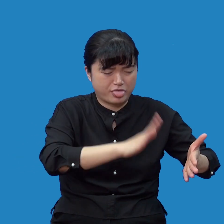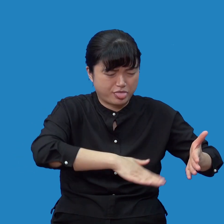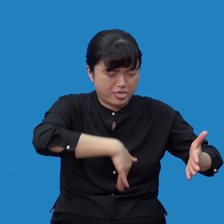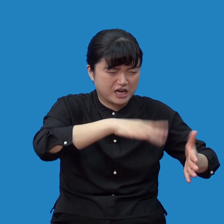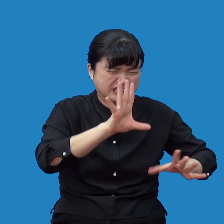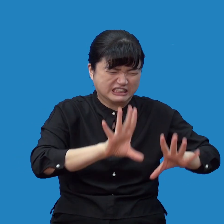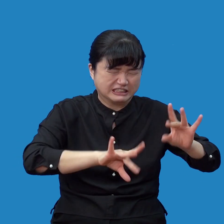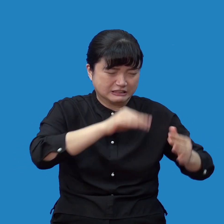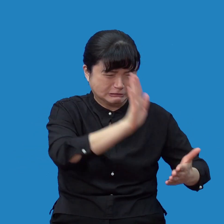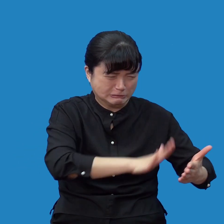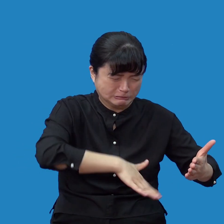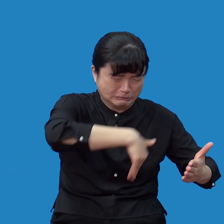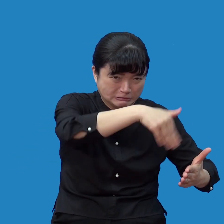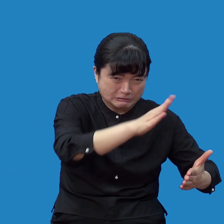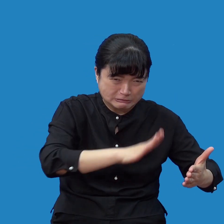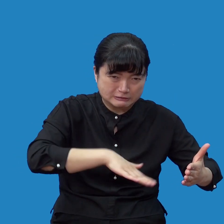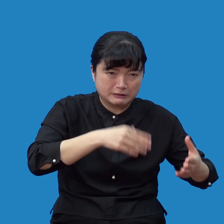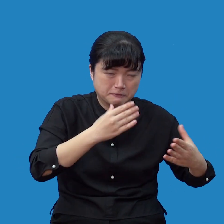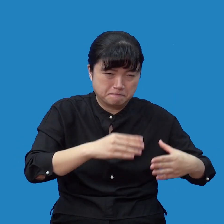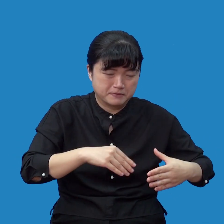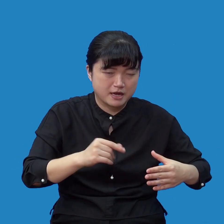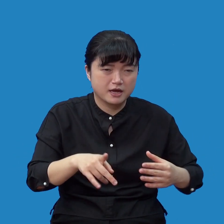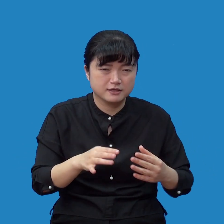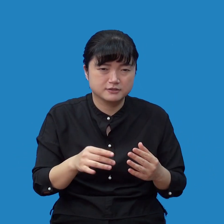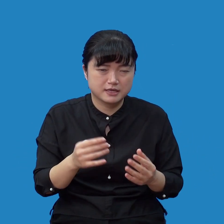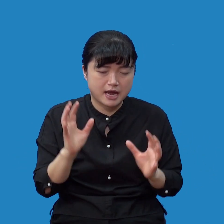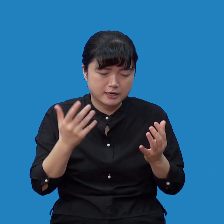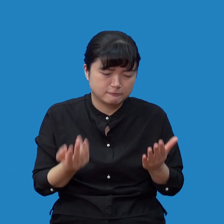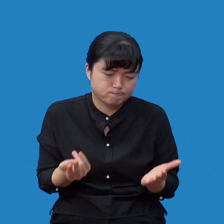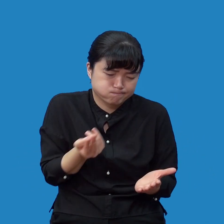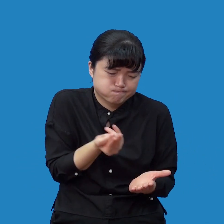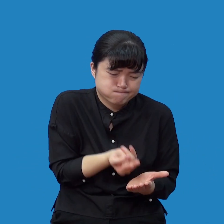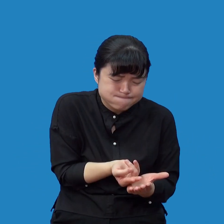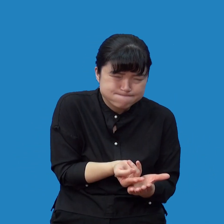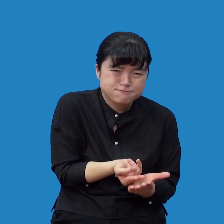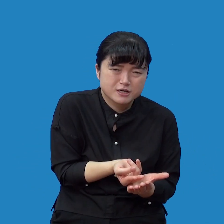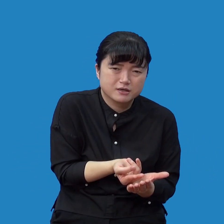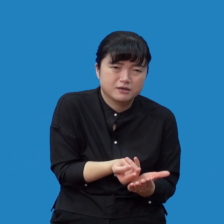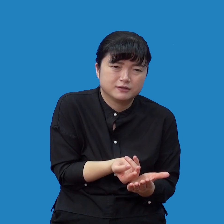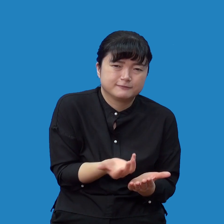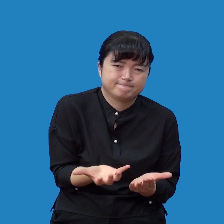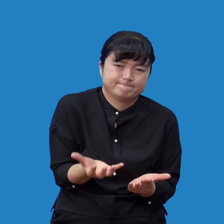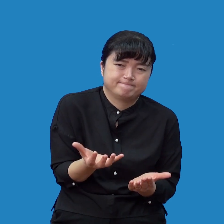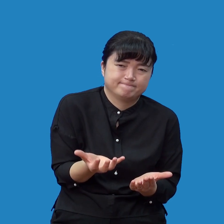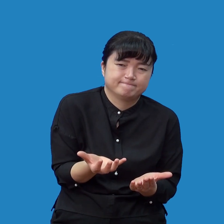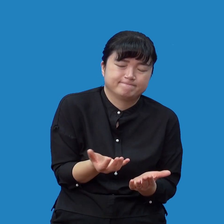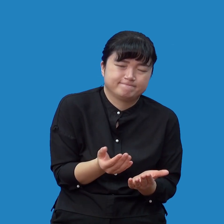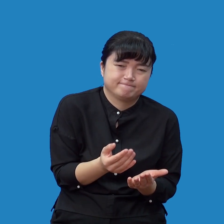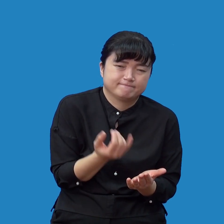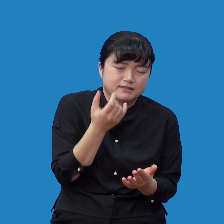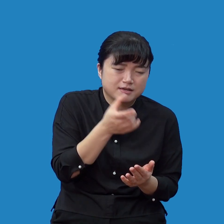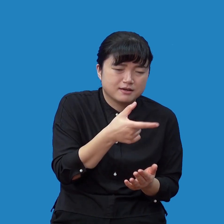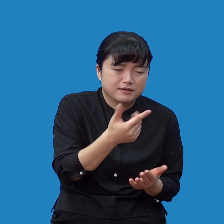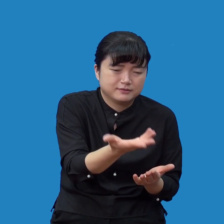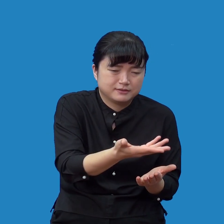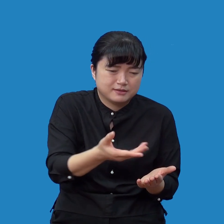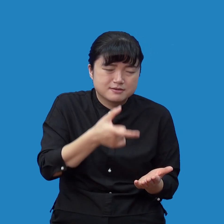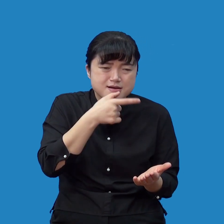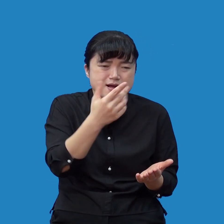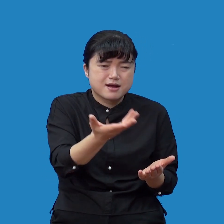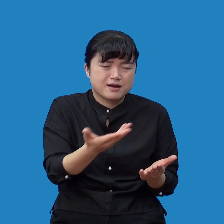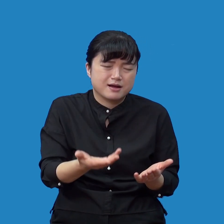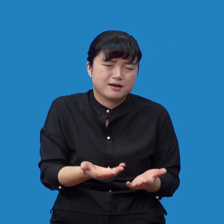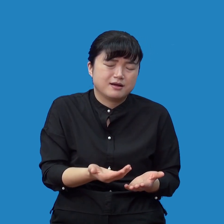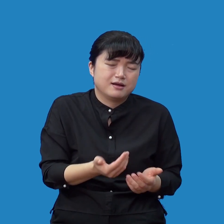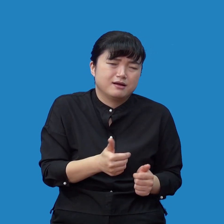다음에 아이를 담아서 나일에 띄워 보냅니다. 근데 이게 어쩔 수 없어서 한